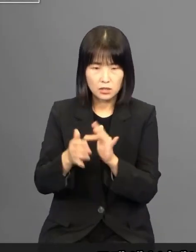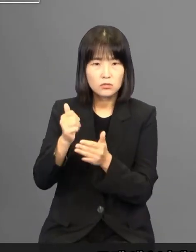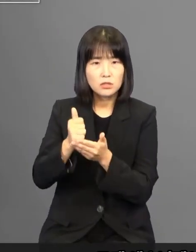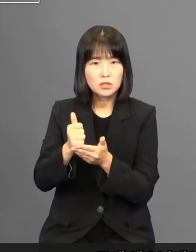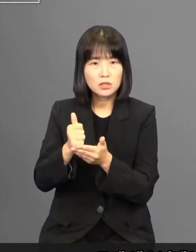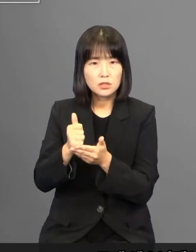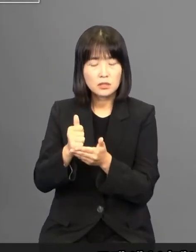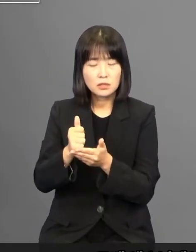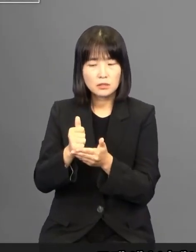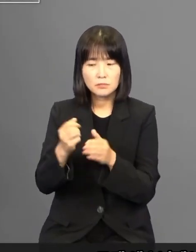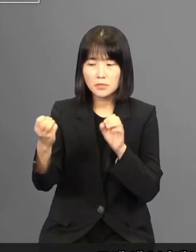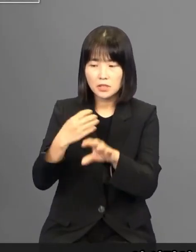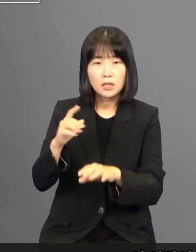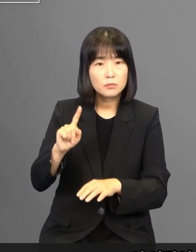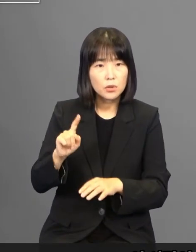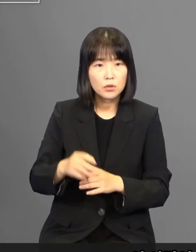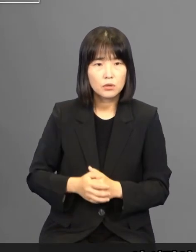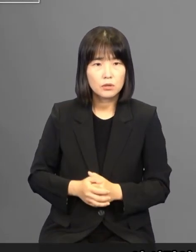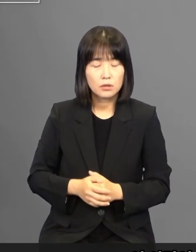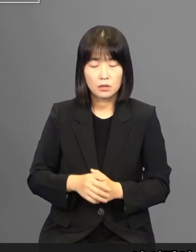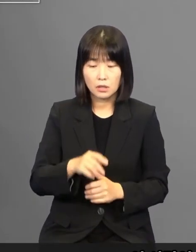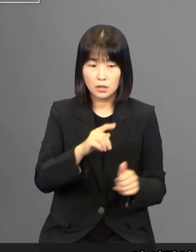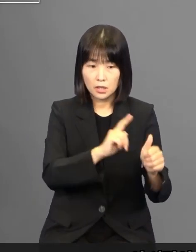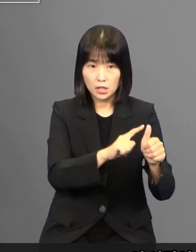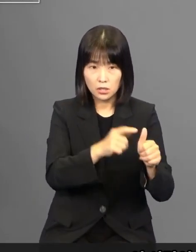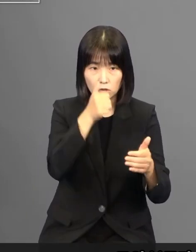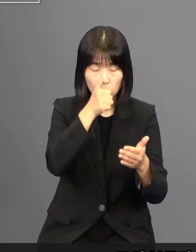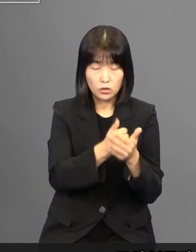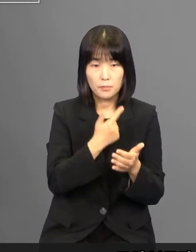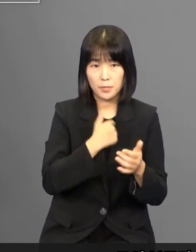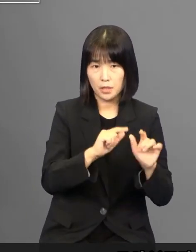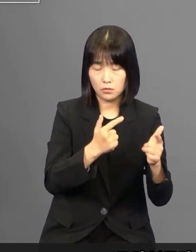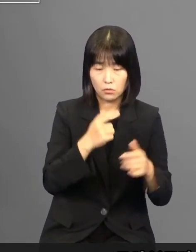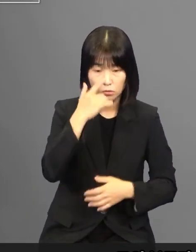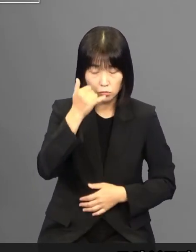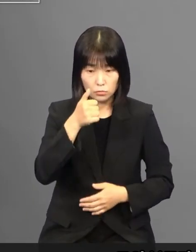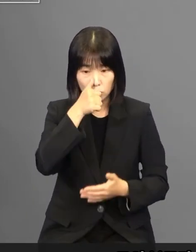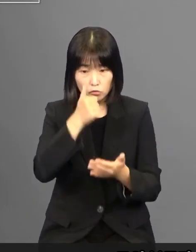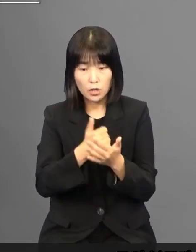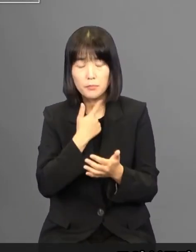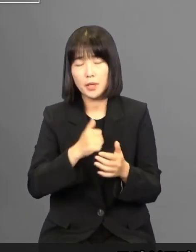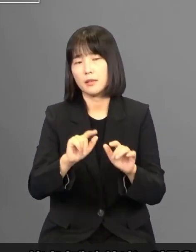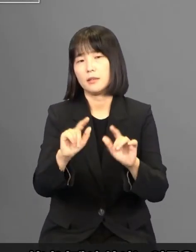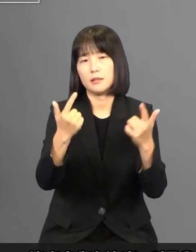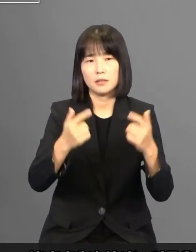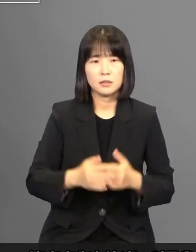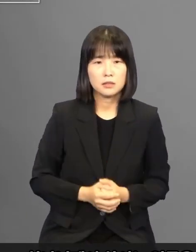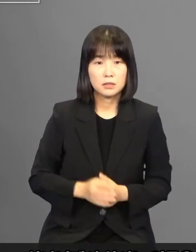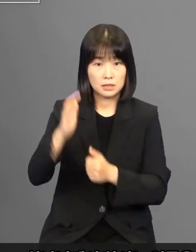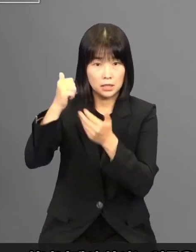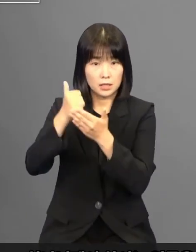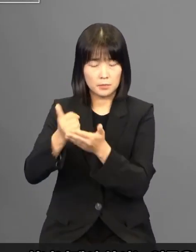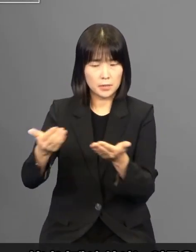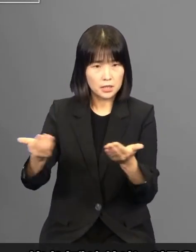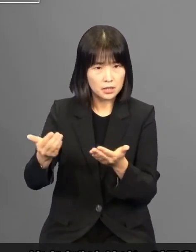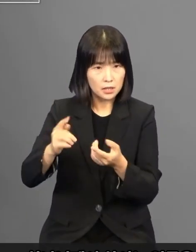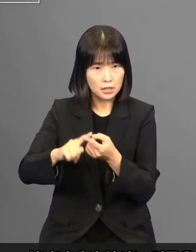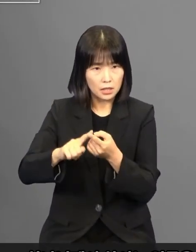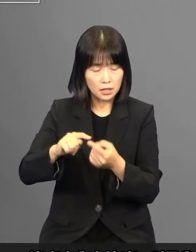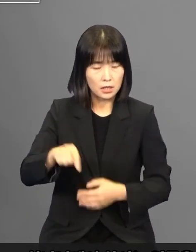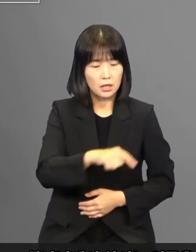이렇게 답변을 하셨어요. 이 사람이 죄를 지은 것도 아니고 그의 부모가 죄를 지은 것도 아니다. 하나님께서 하시는 일들을